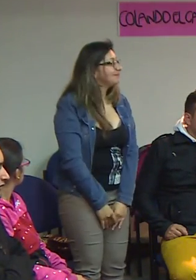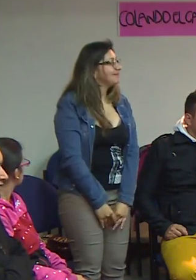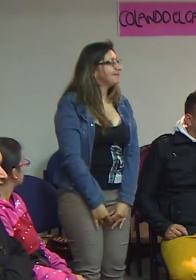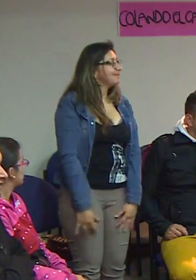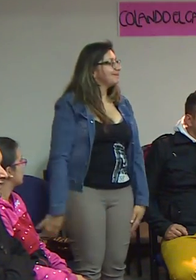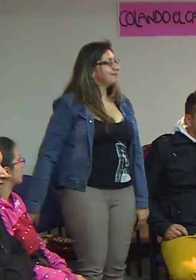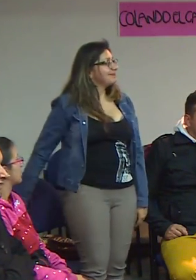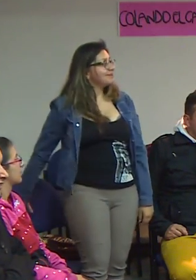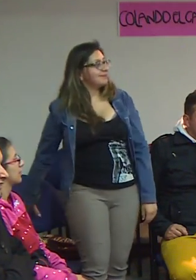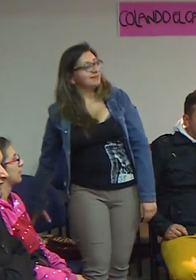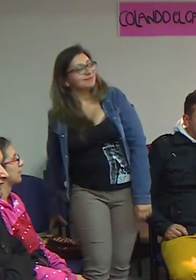idea que yo extraje del video.